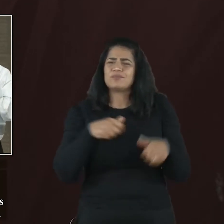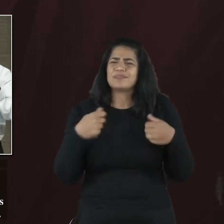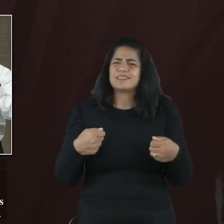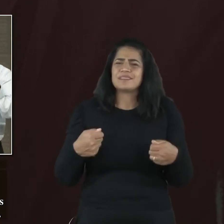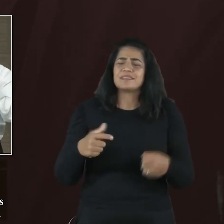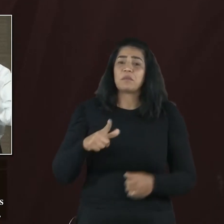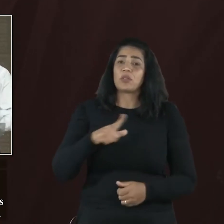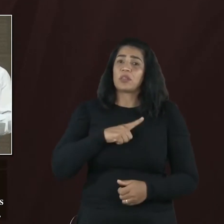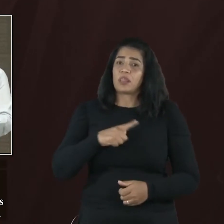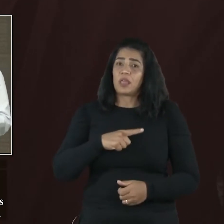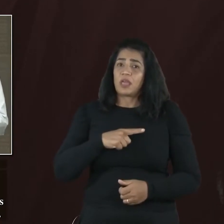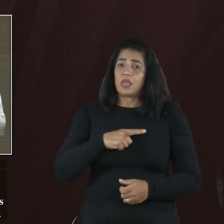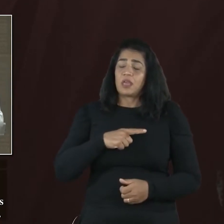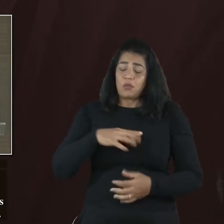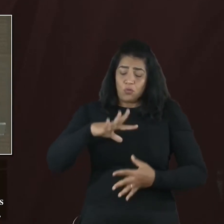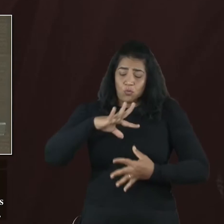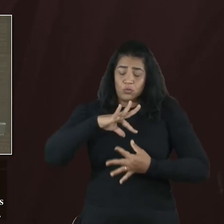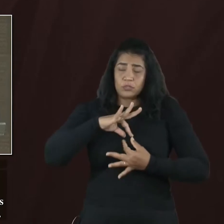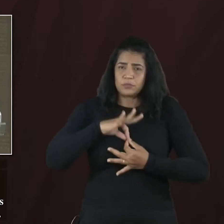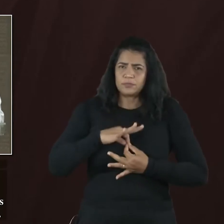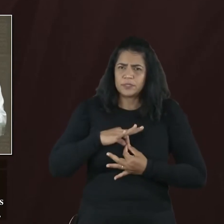o 2021.